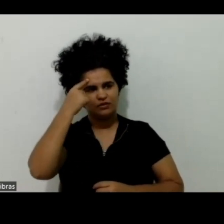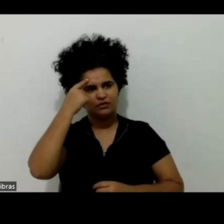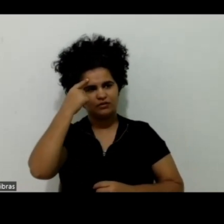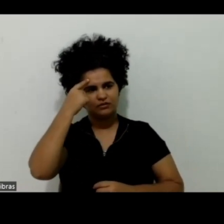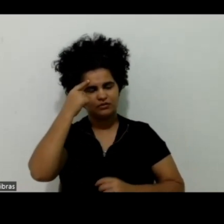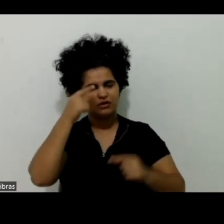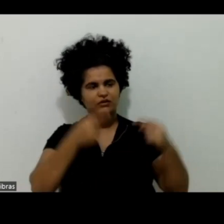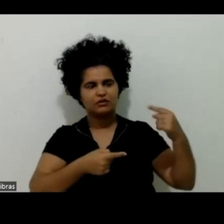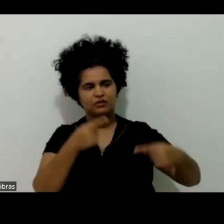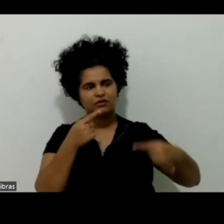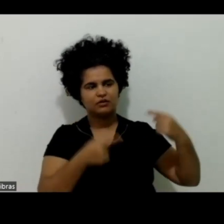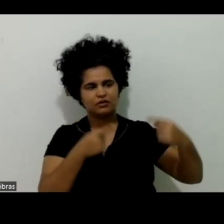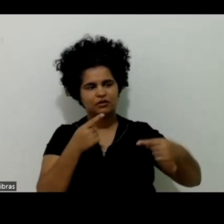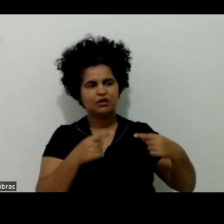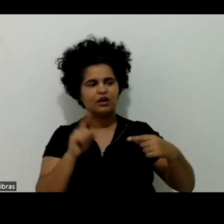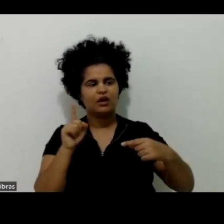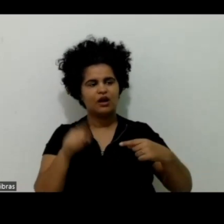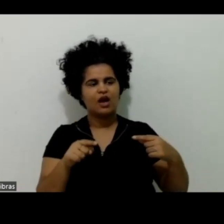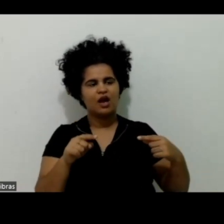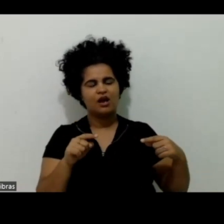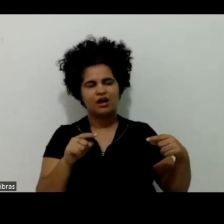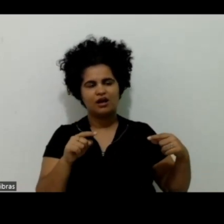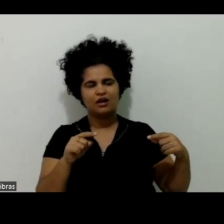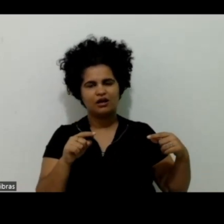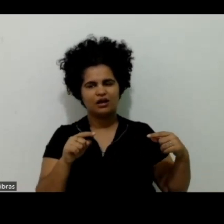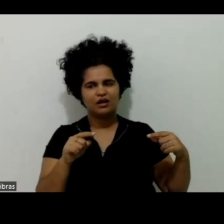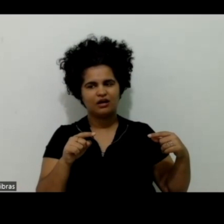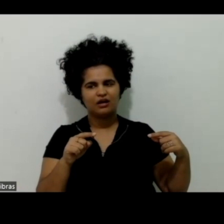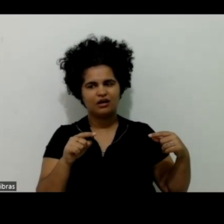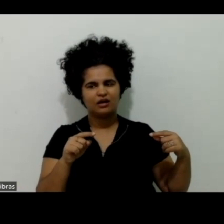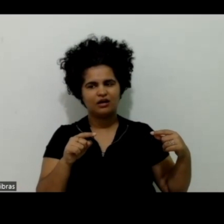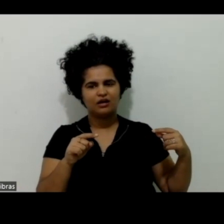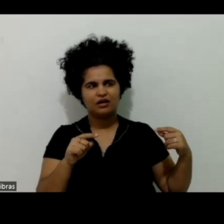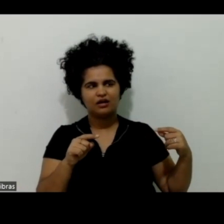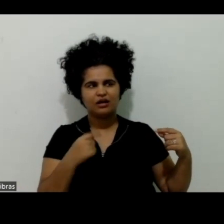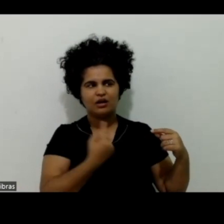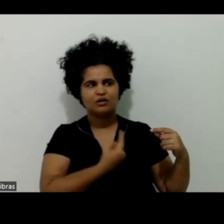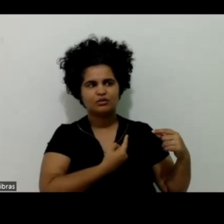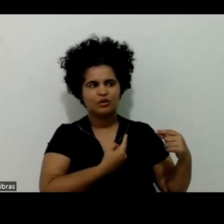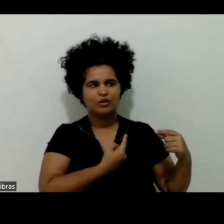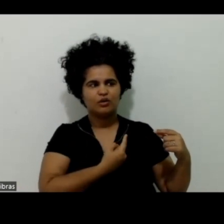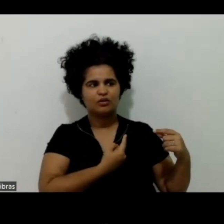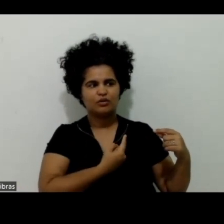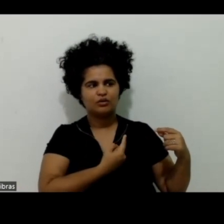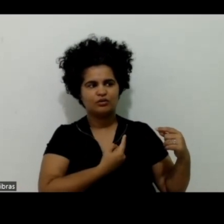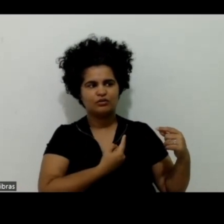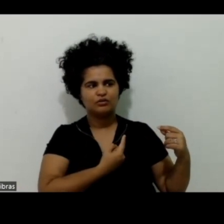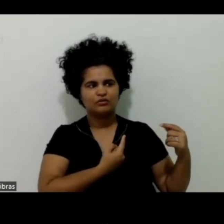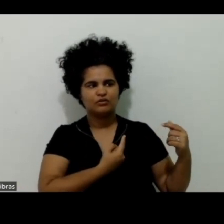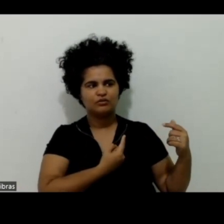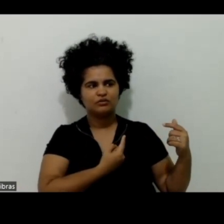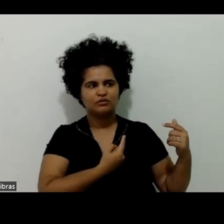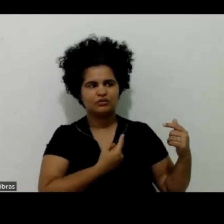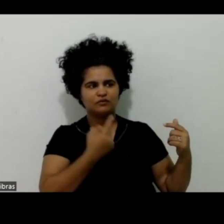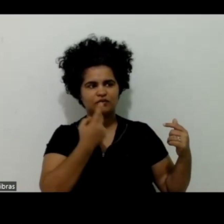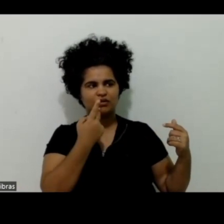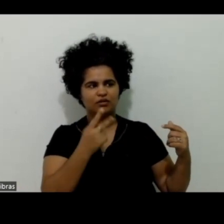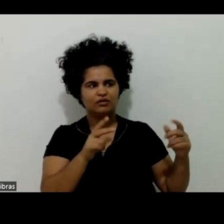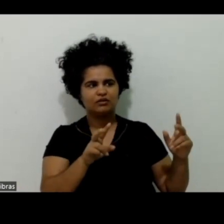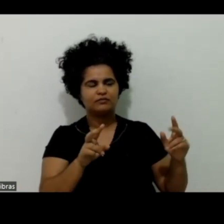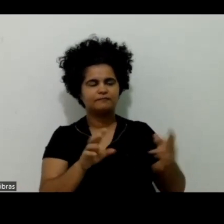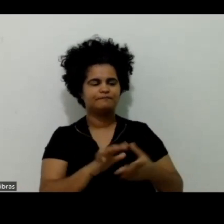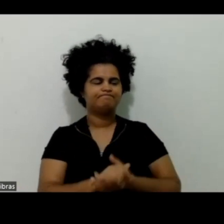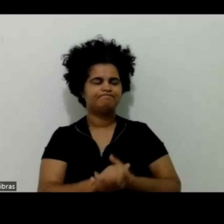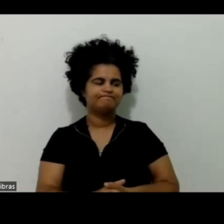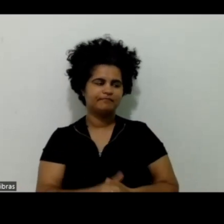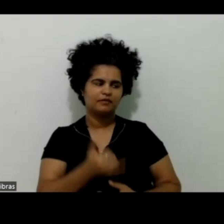discussão, tem que fazer parte de todo o currículo, tem que. A gente não está nem falando transversalizar mais, né, porque quando a gente fala transversalizar, parece que cai